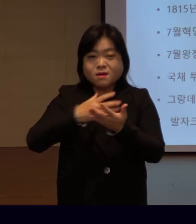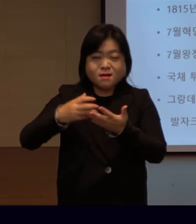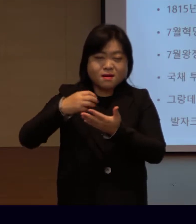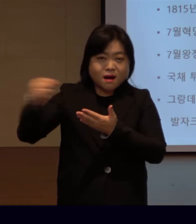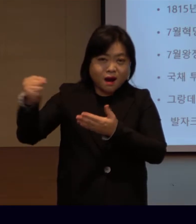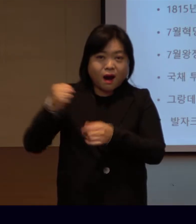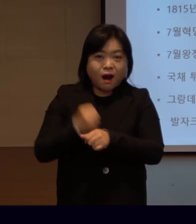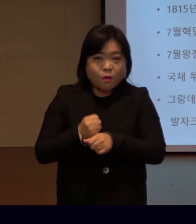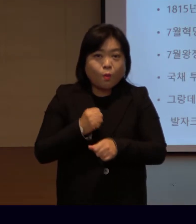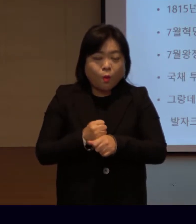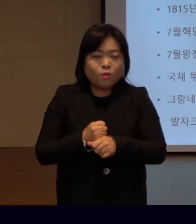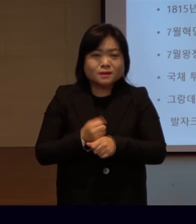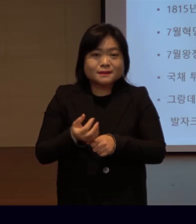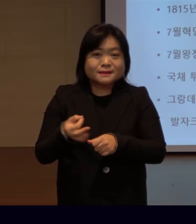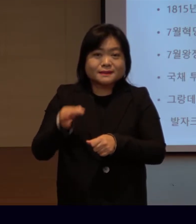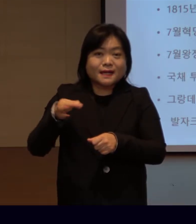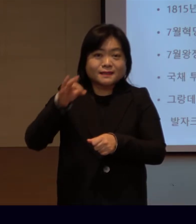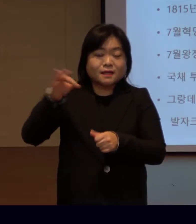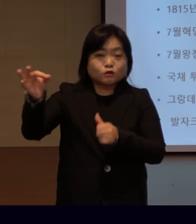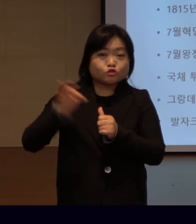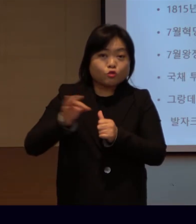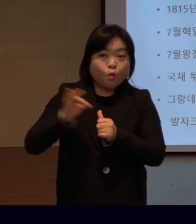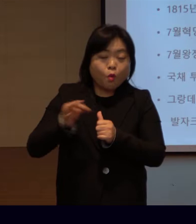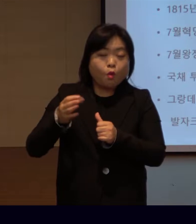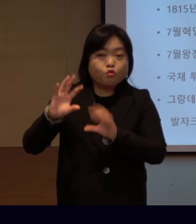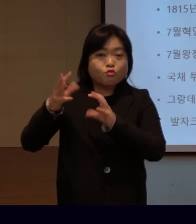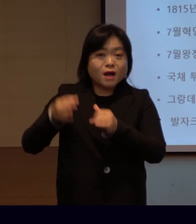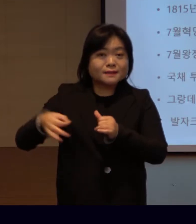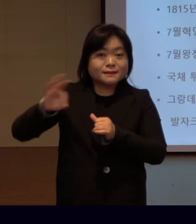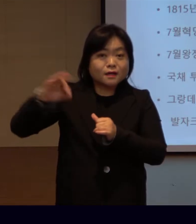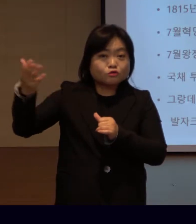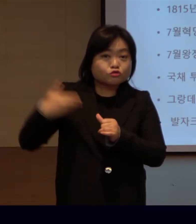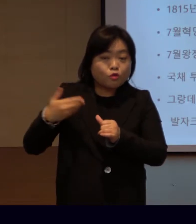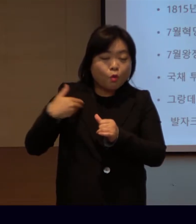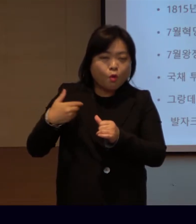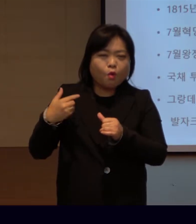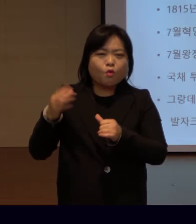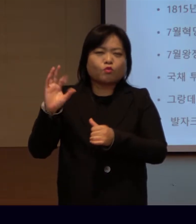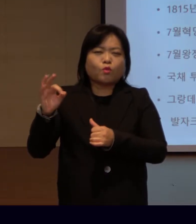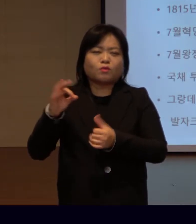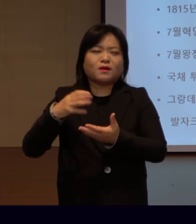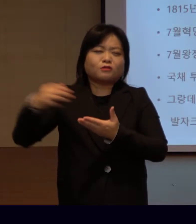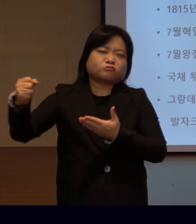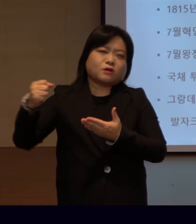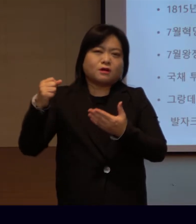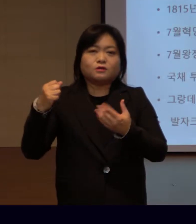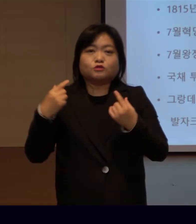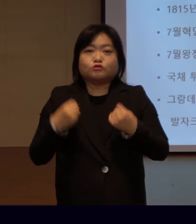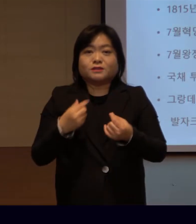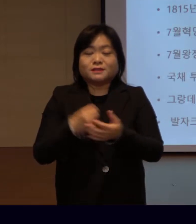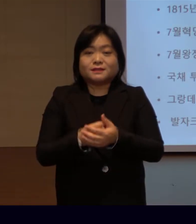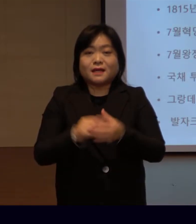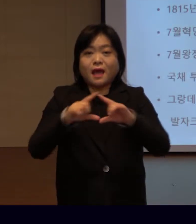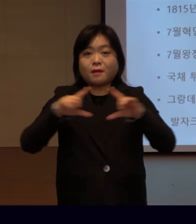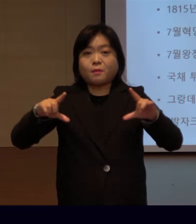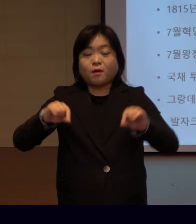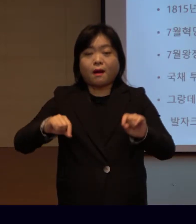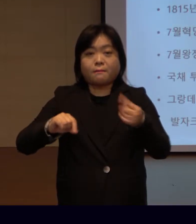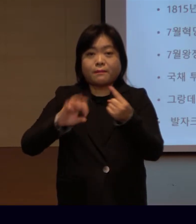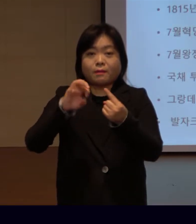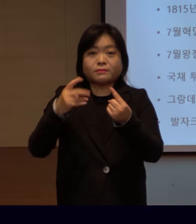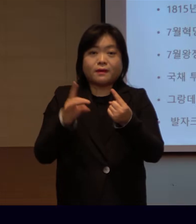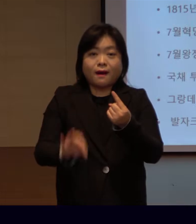끌어오고 거기서 이제 이자만 조금 주면서 국가가 돈을 이제 유지를 한 거죠. 액면가가 100프랑이라는 얘기는